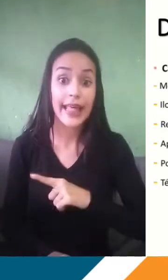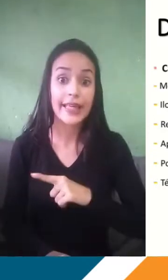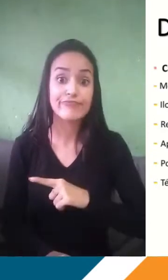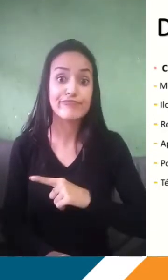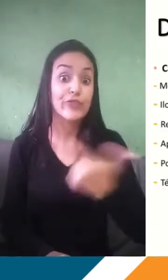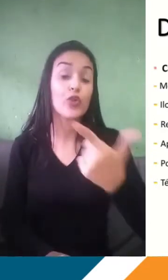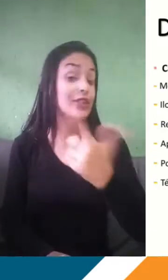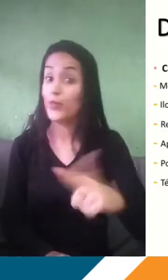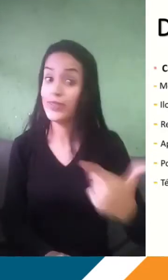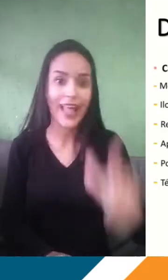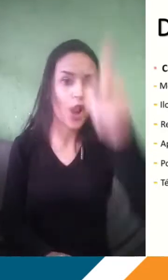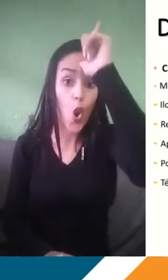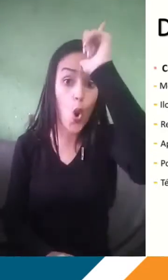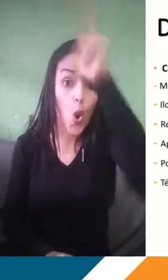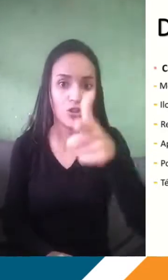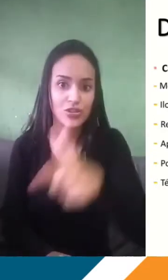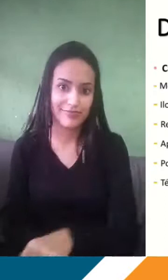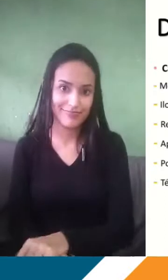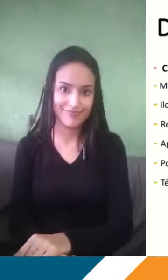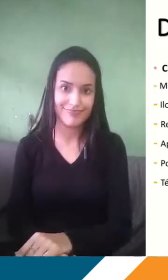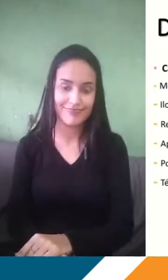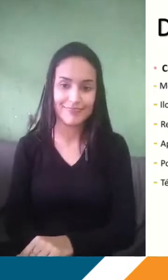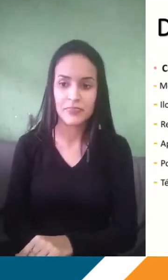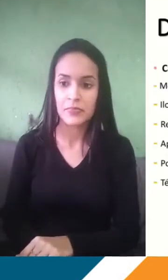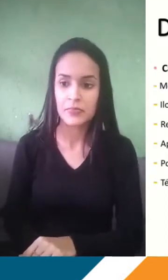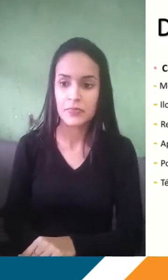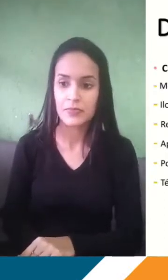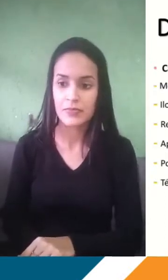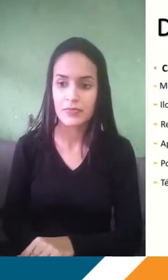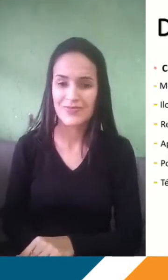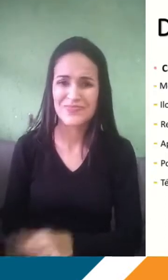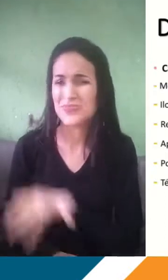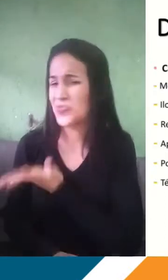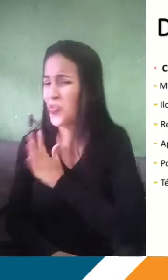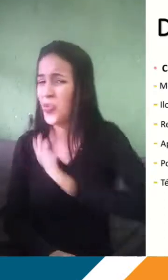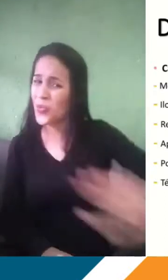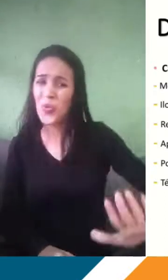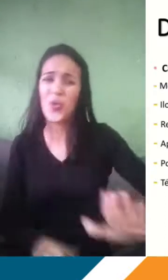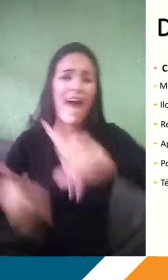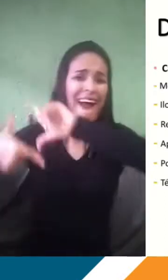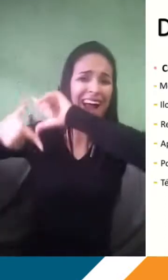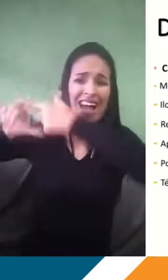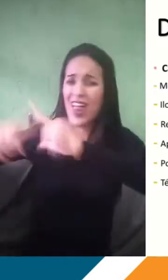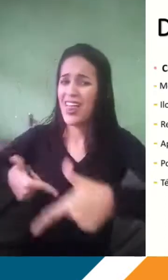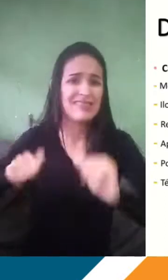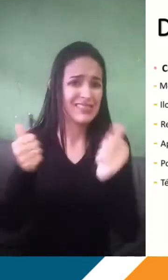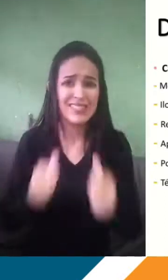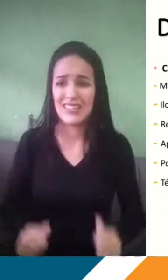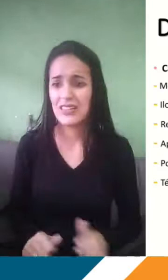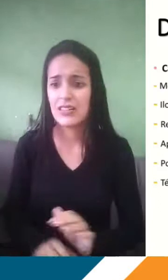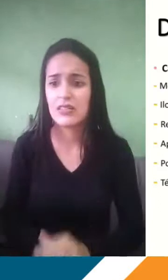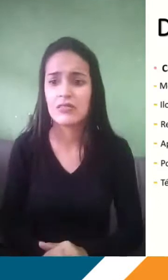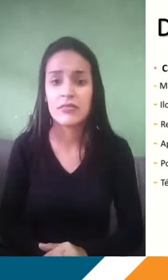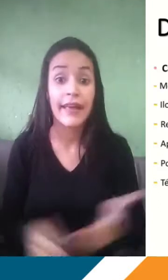ilogismo, ou seja, a recusa da lógica, a rejeição total da arte tradicional, o apoio à gratuidade